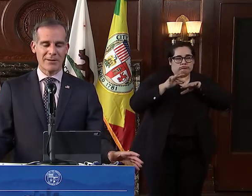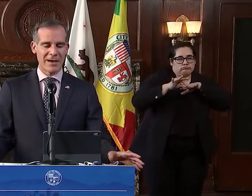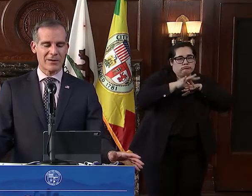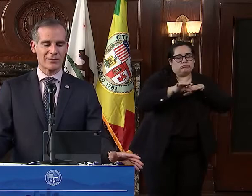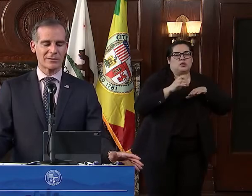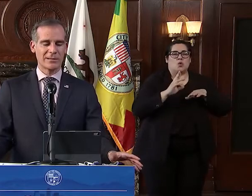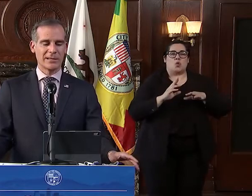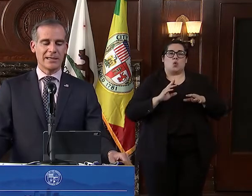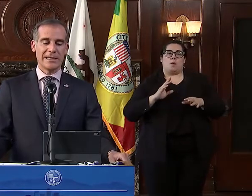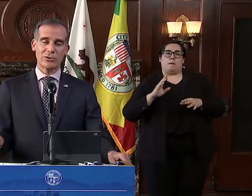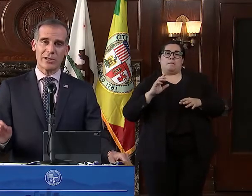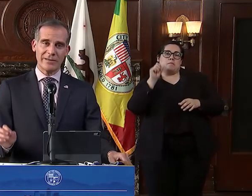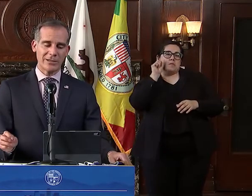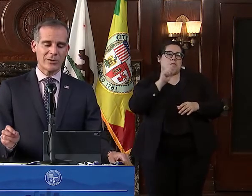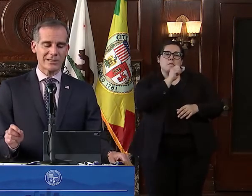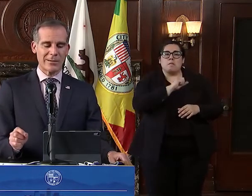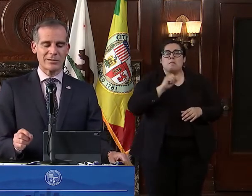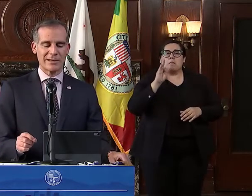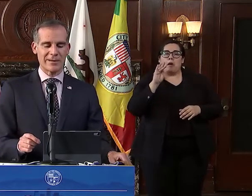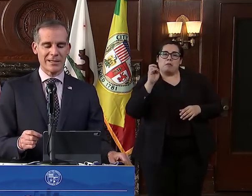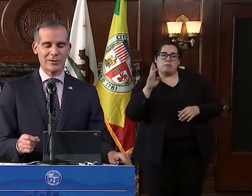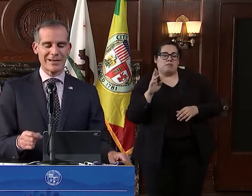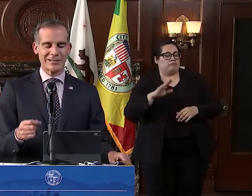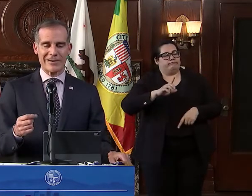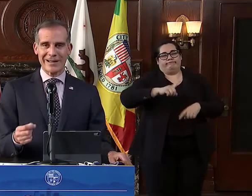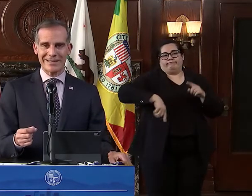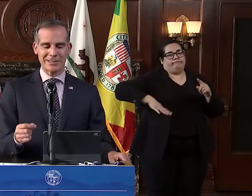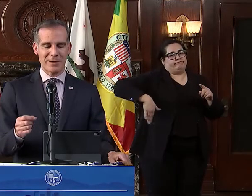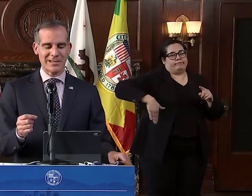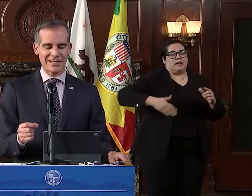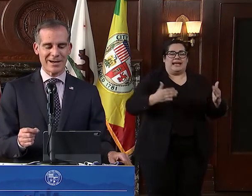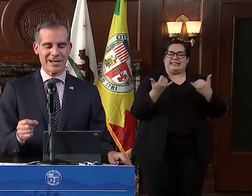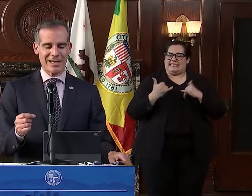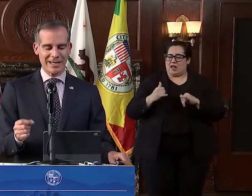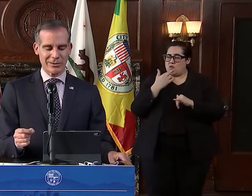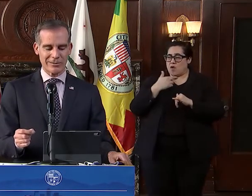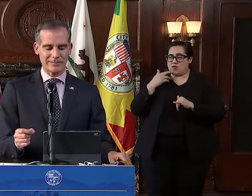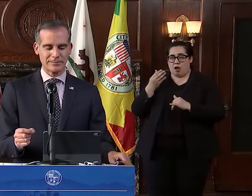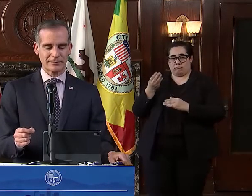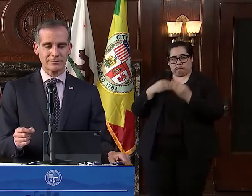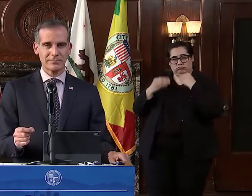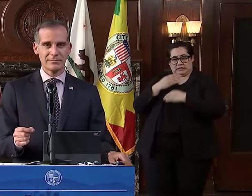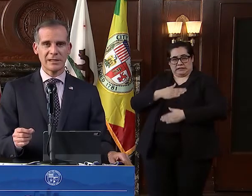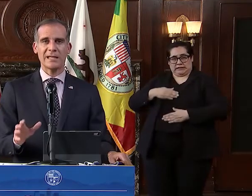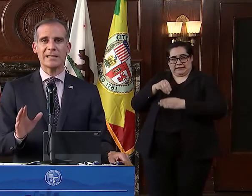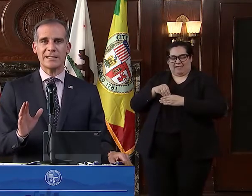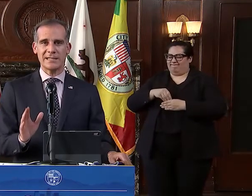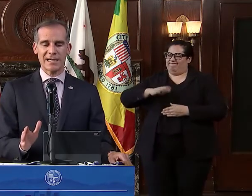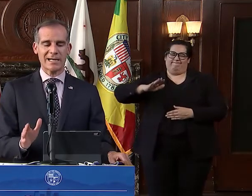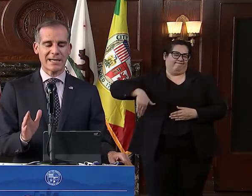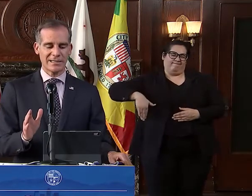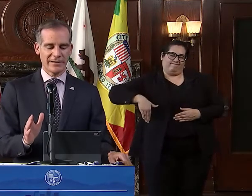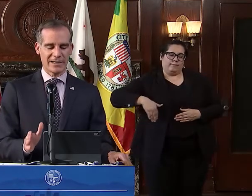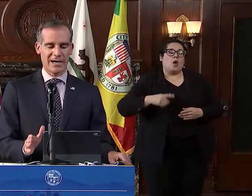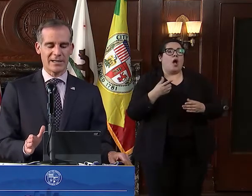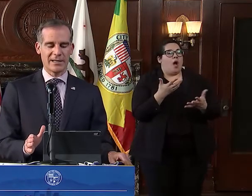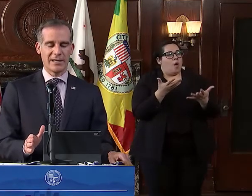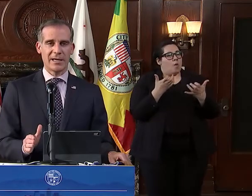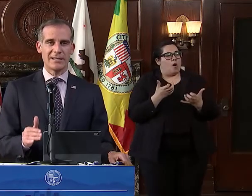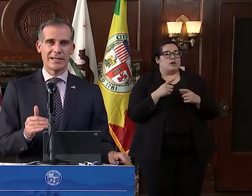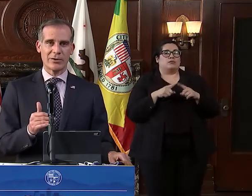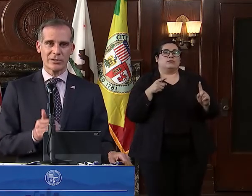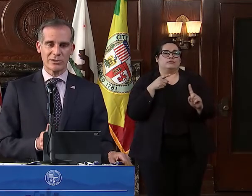ni barberos. Y todavía no estamos abriendo restaurantes para cenar adentro. Quisiera